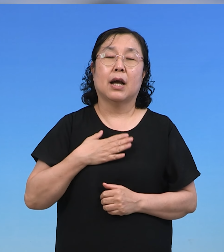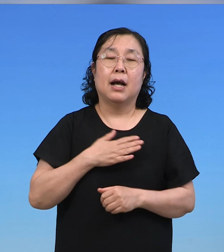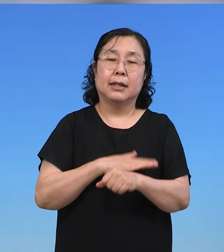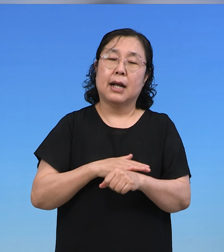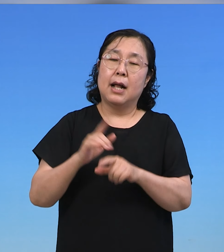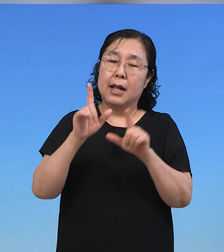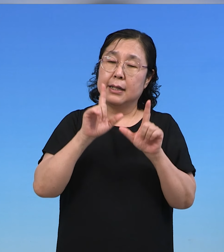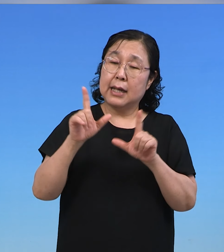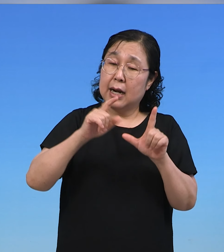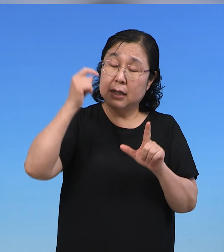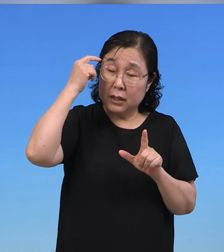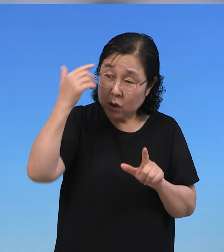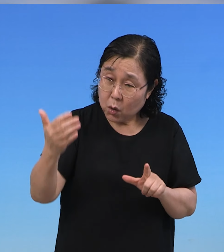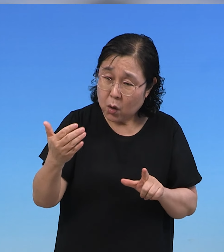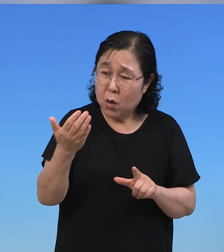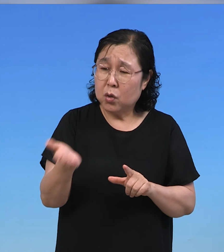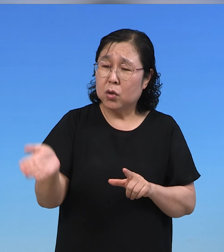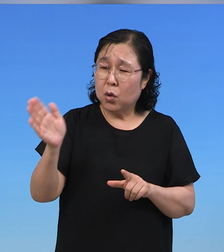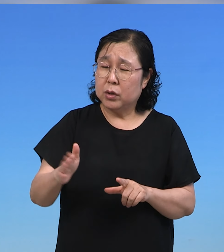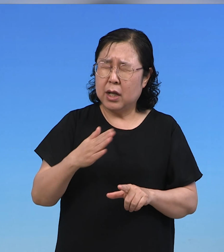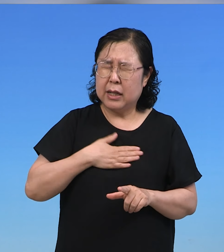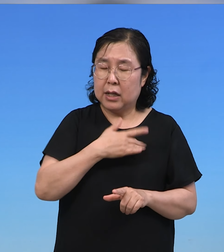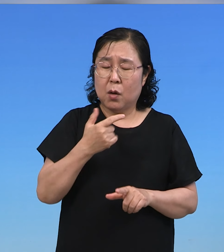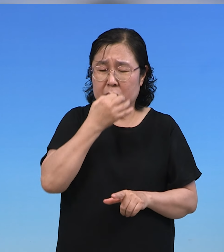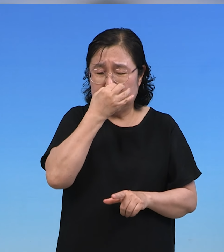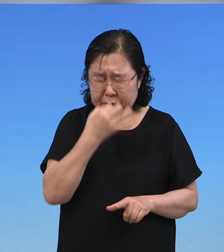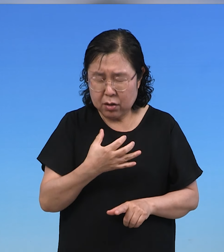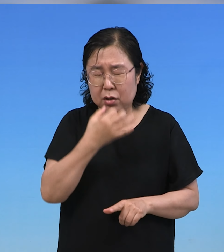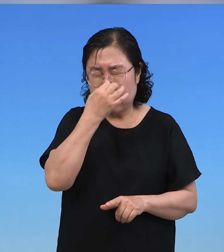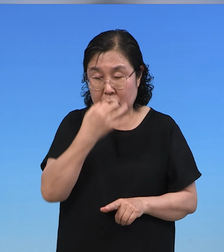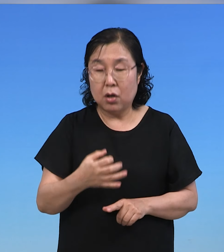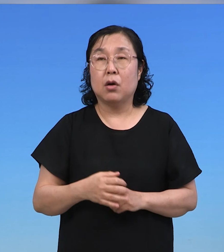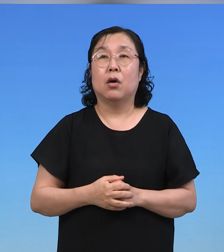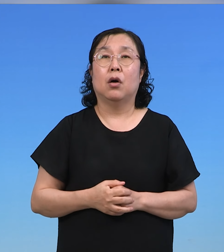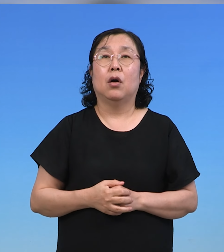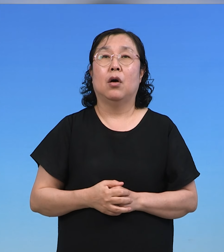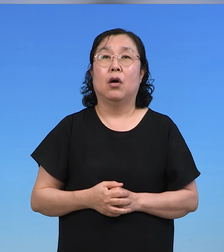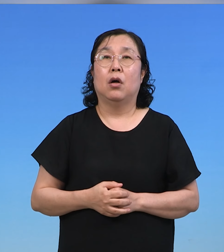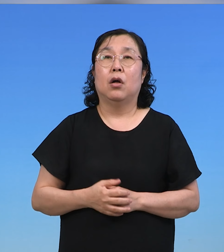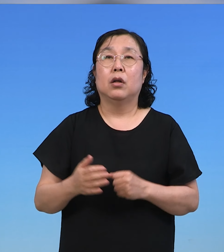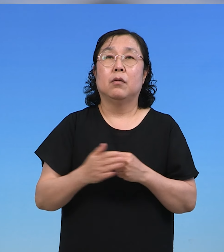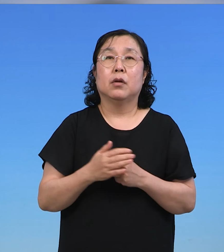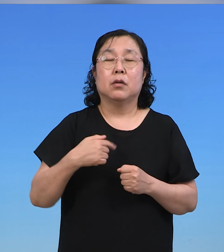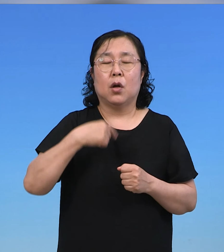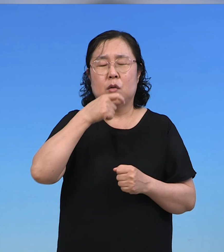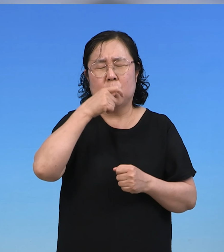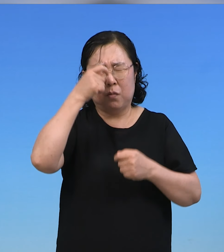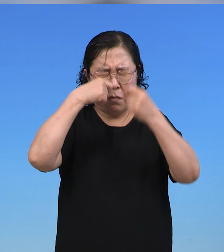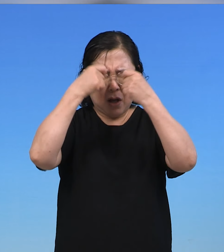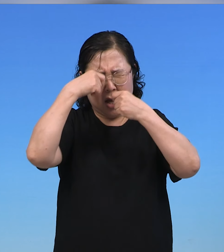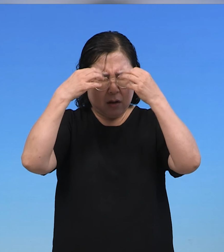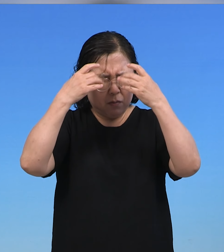살았지, 근데 내 진짜 힘들었거든요. 그게 막 눈물이 펑펑